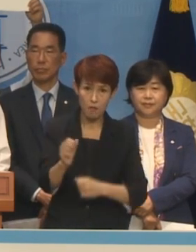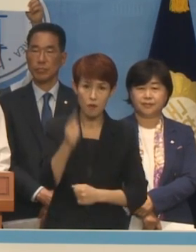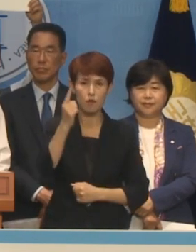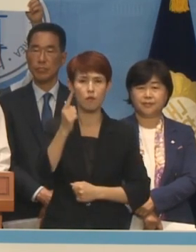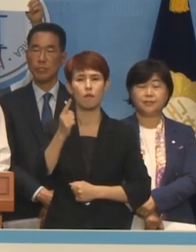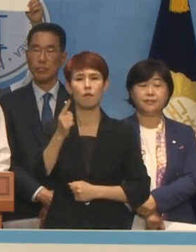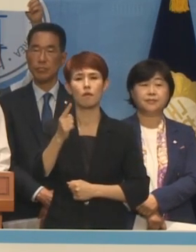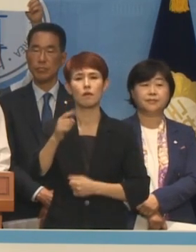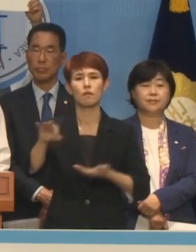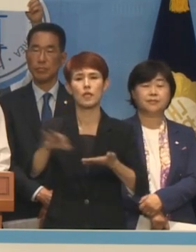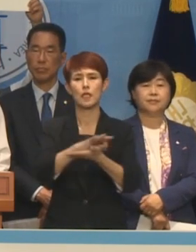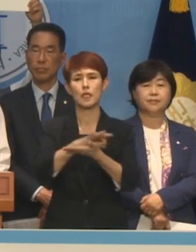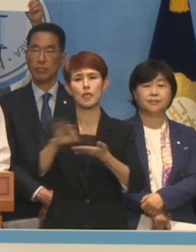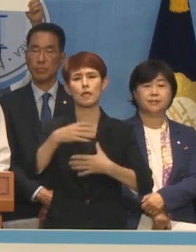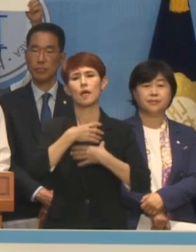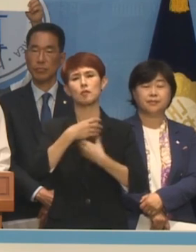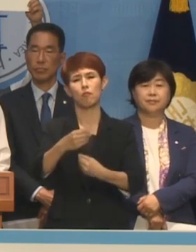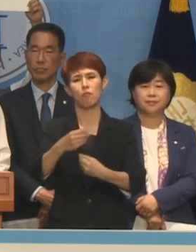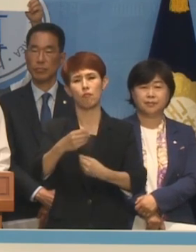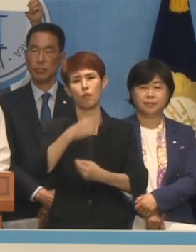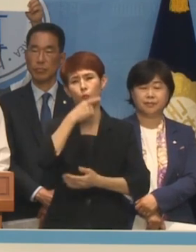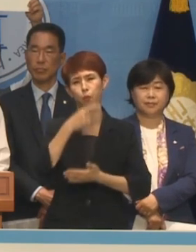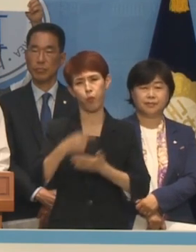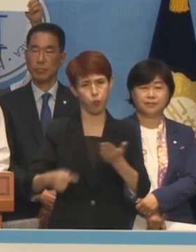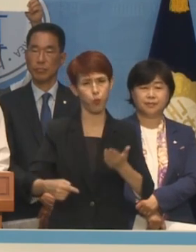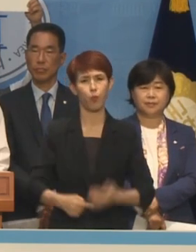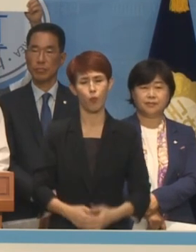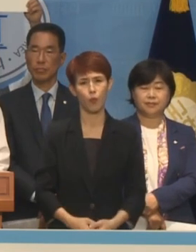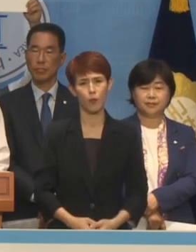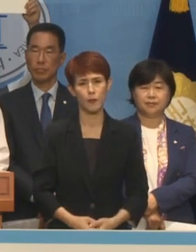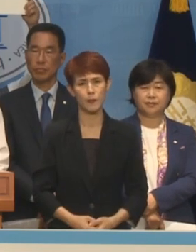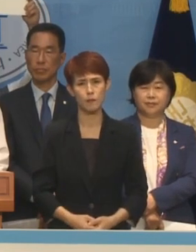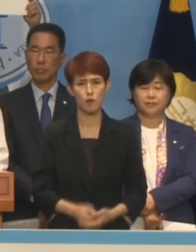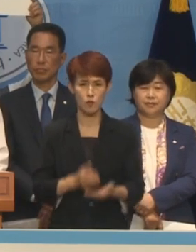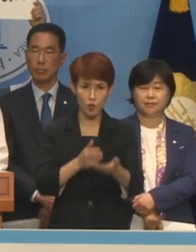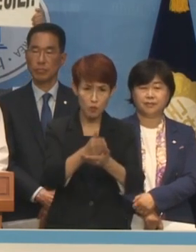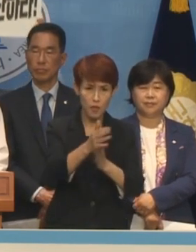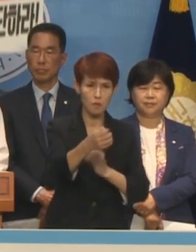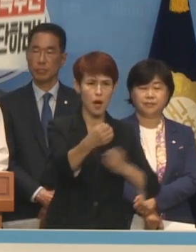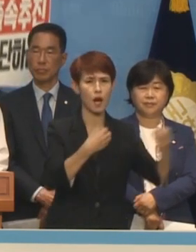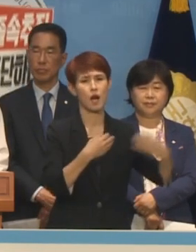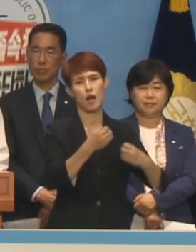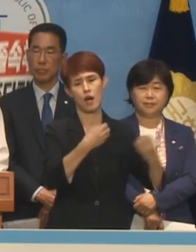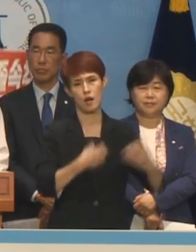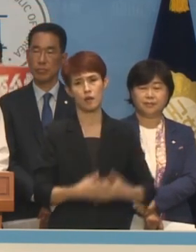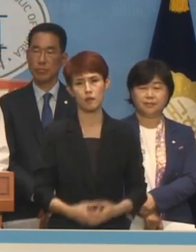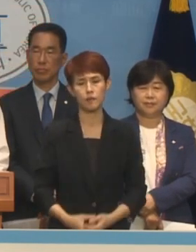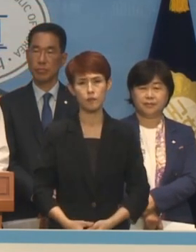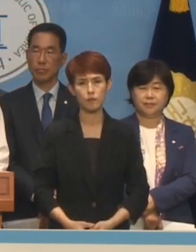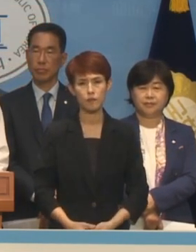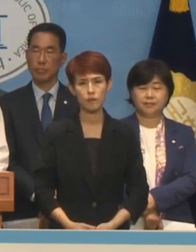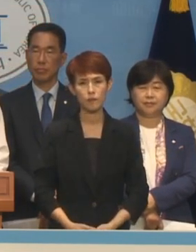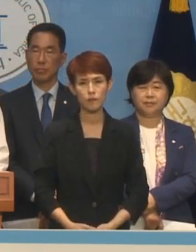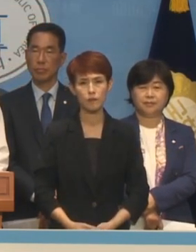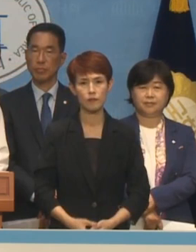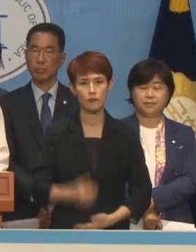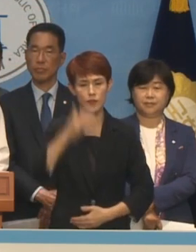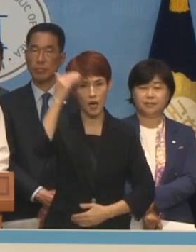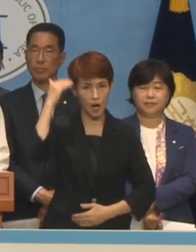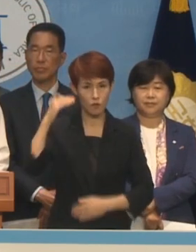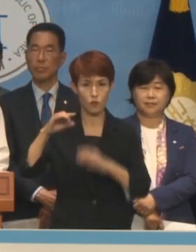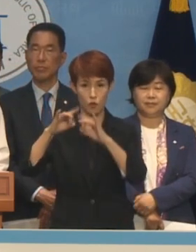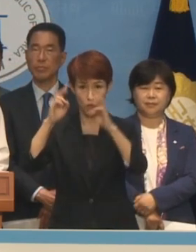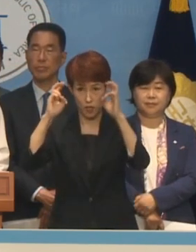재무 건전성에 손실을 가져다 준다는 전문가들의 분석들이 잇따르고 있다. 한전